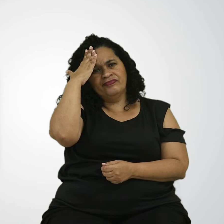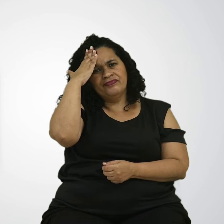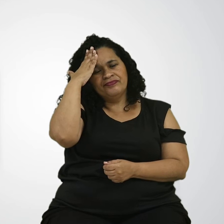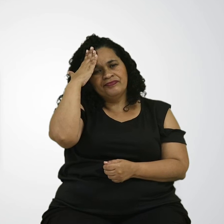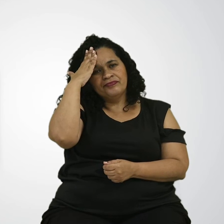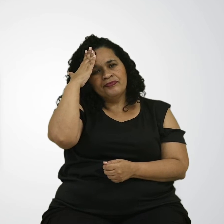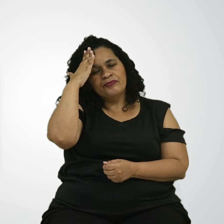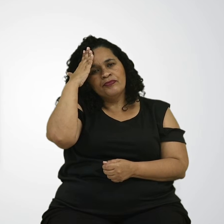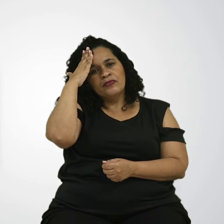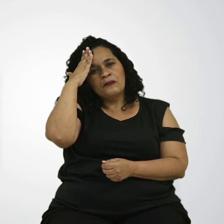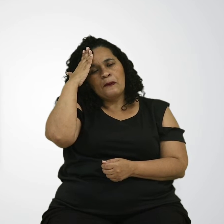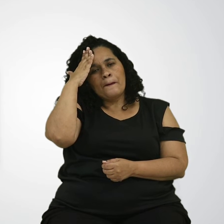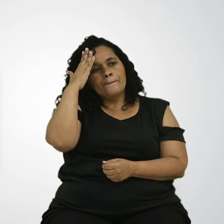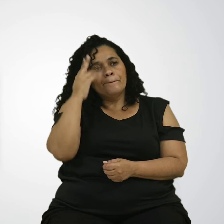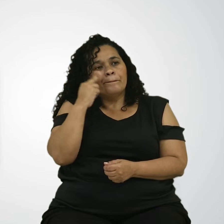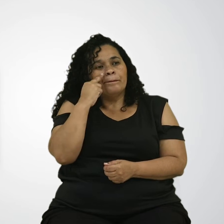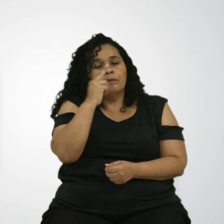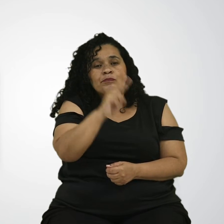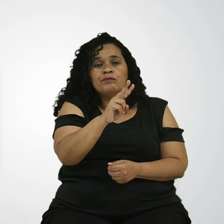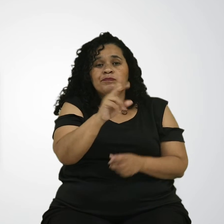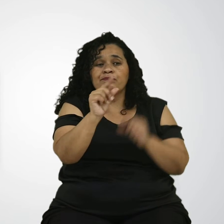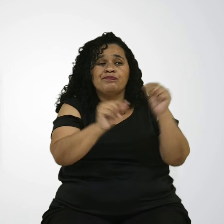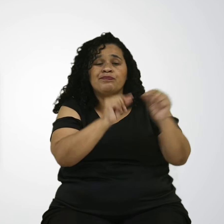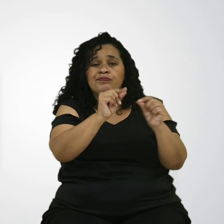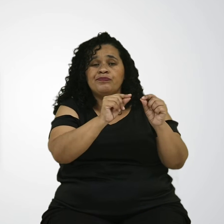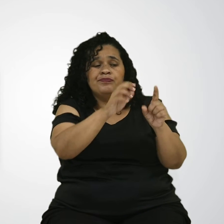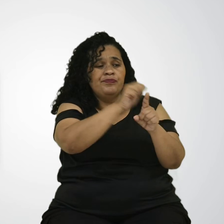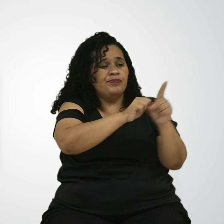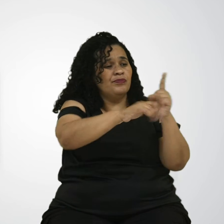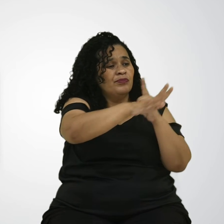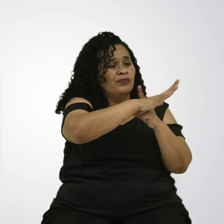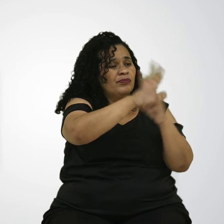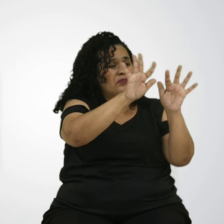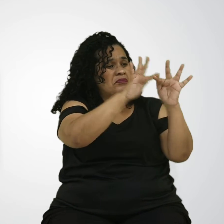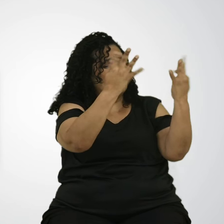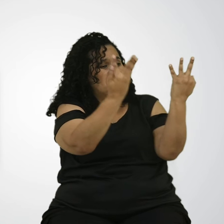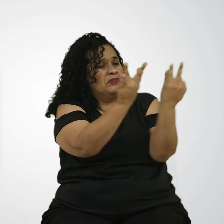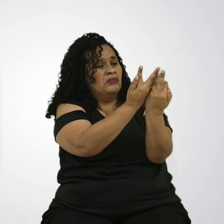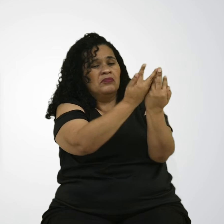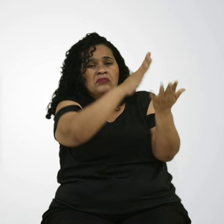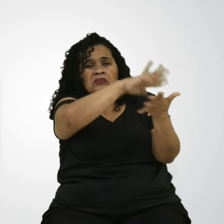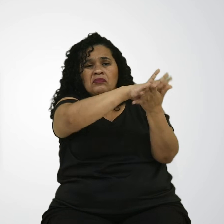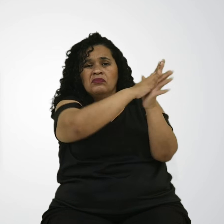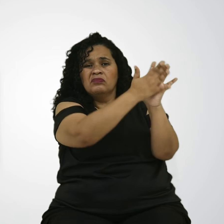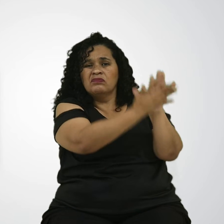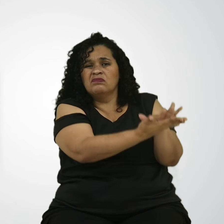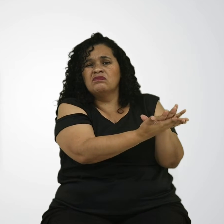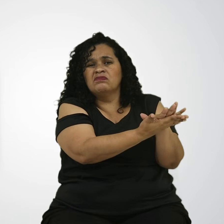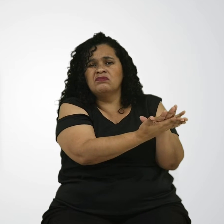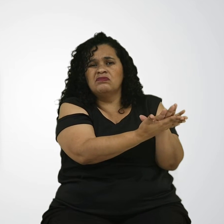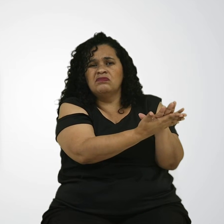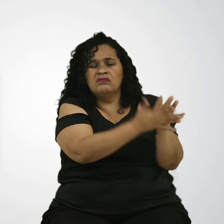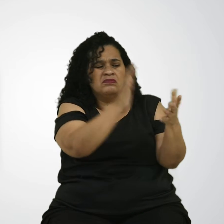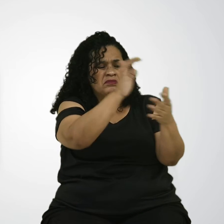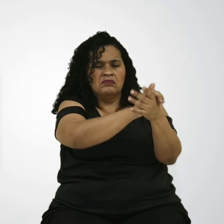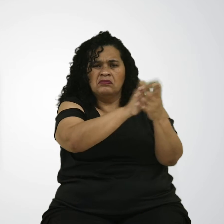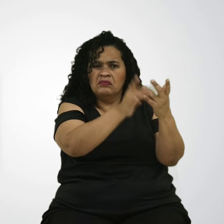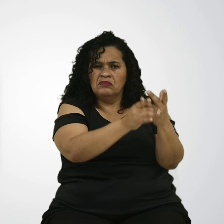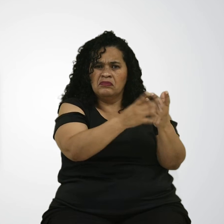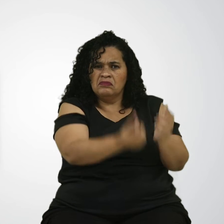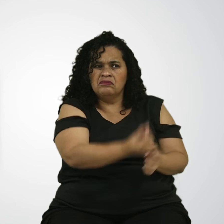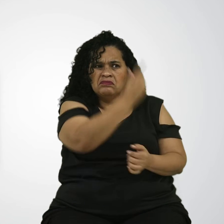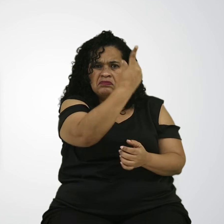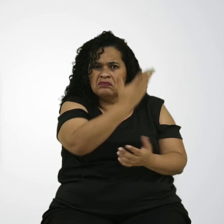gente vê o que vê, né? Uma sociedade onde as famílias estão os casamentos são cada vez mais esquisitos, duram cada